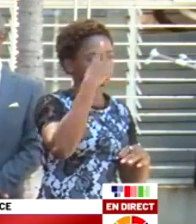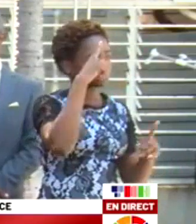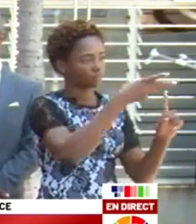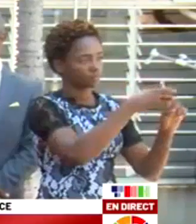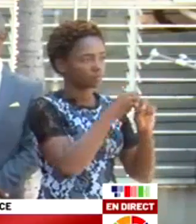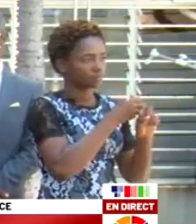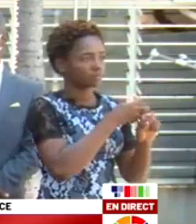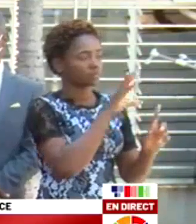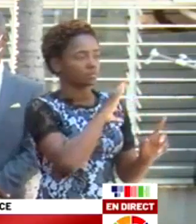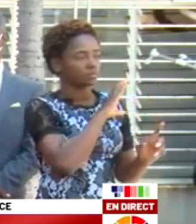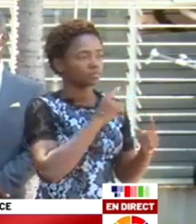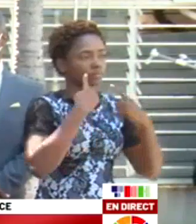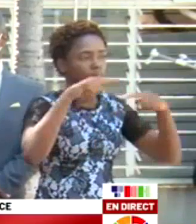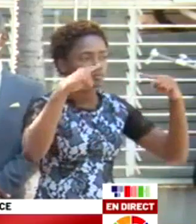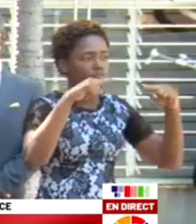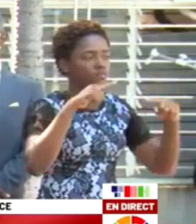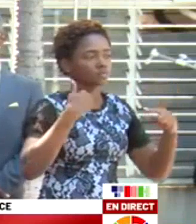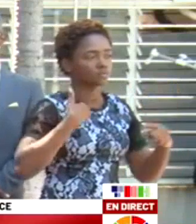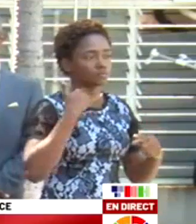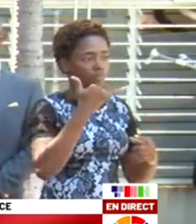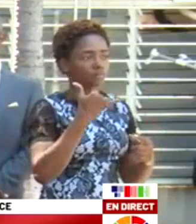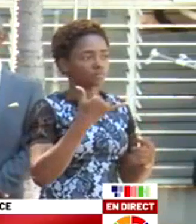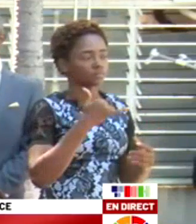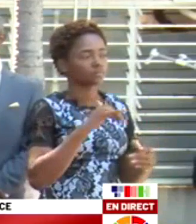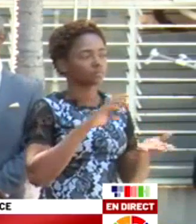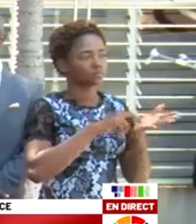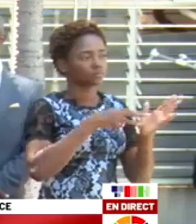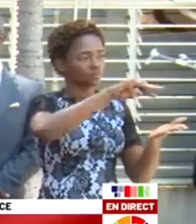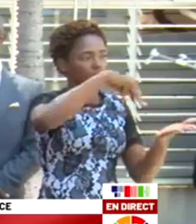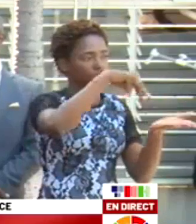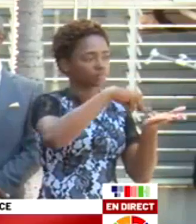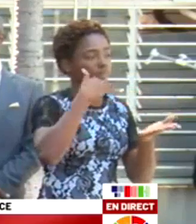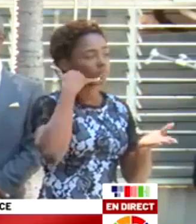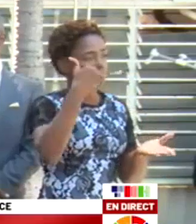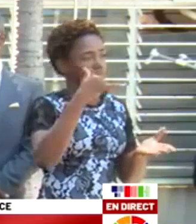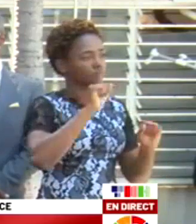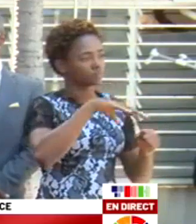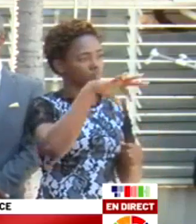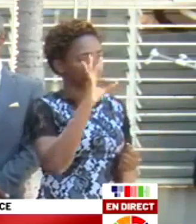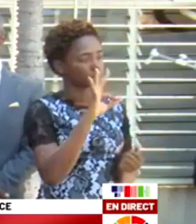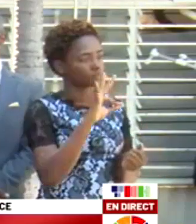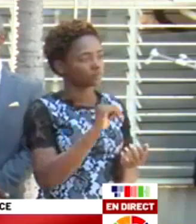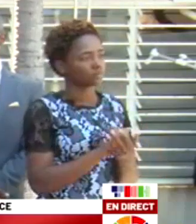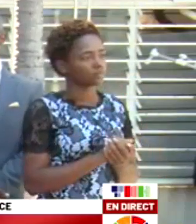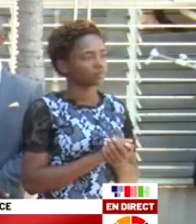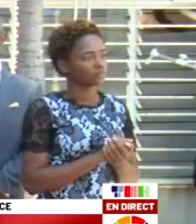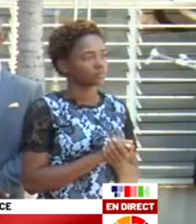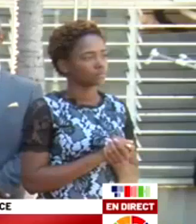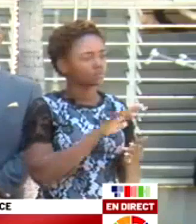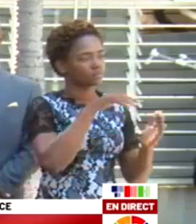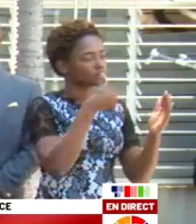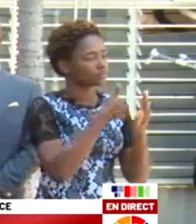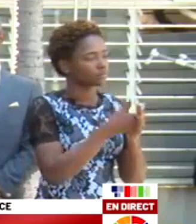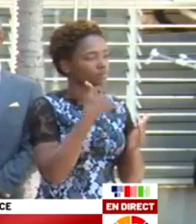annonce nous que nous avons un call center déjà, ça veut dire un centre d'appel qui est capable de recevoir toute